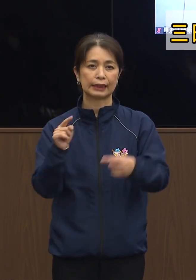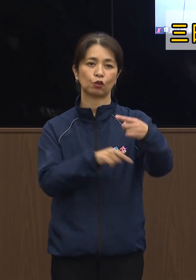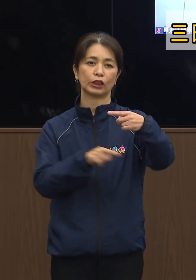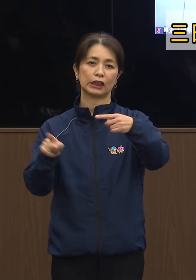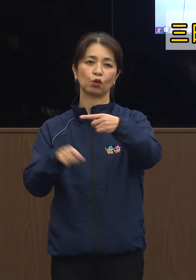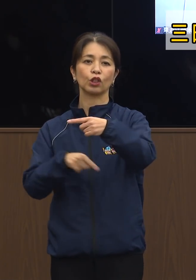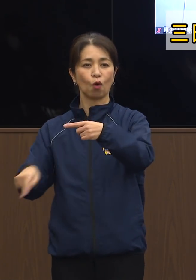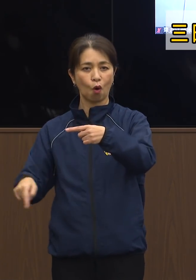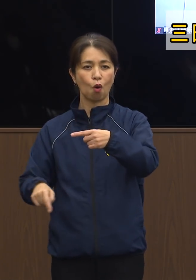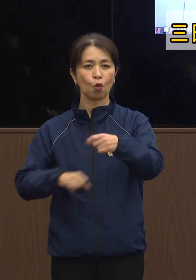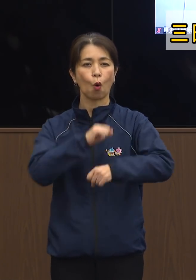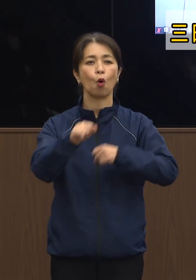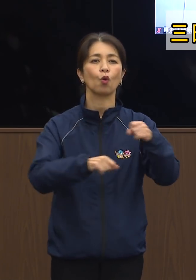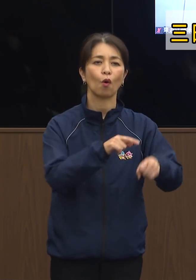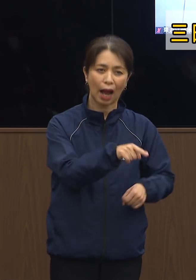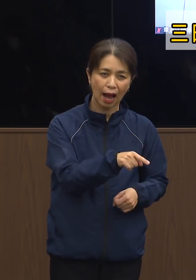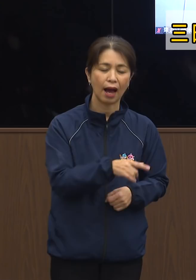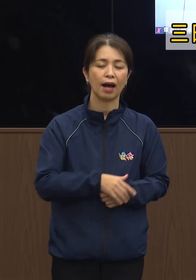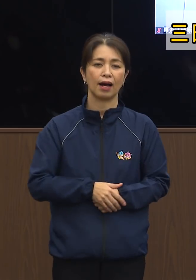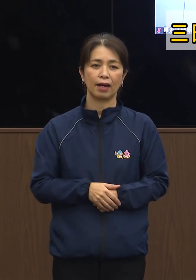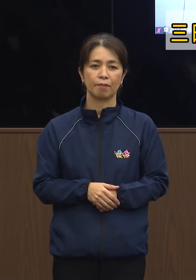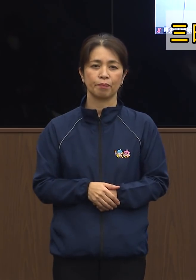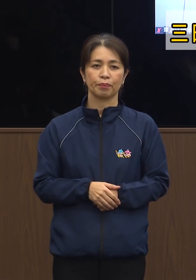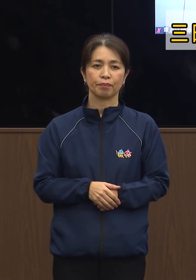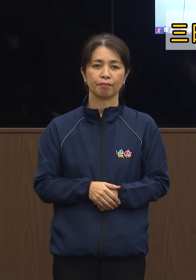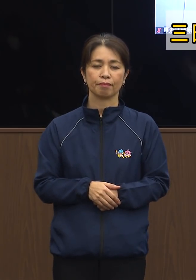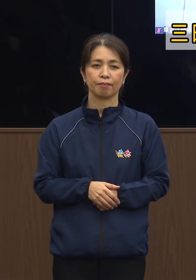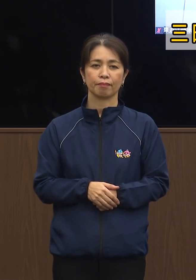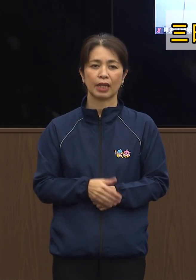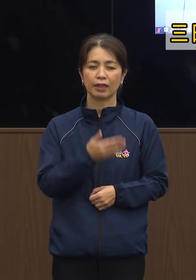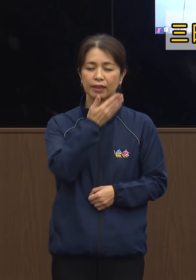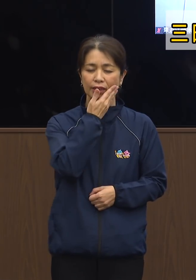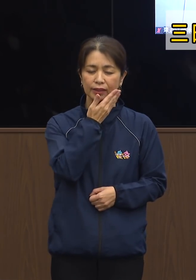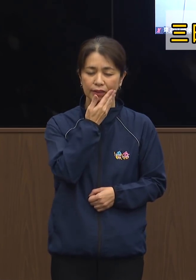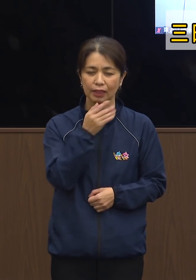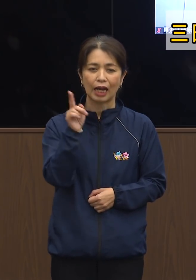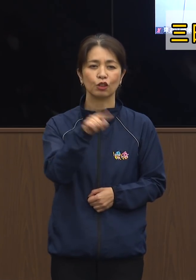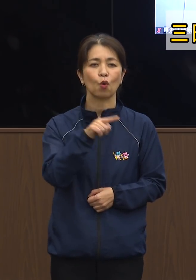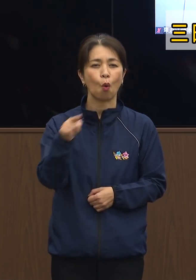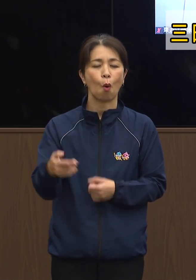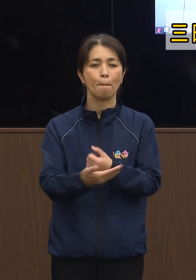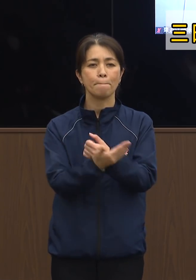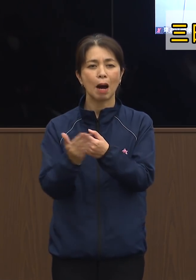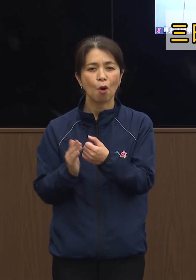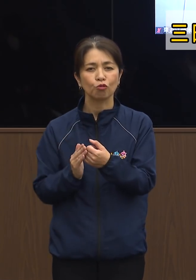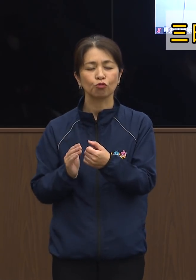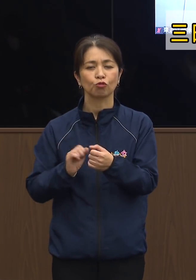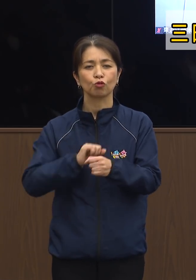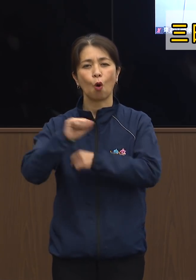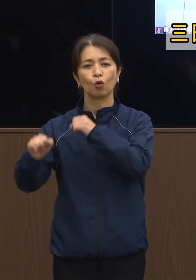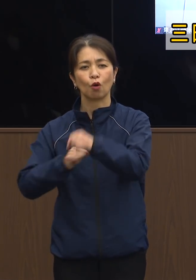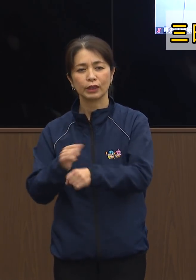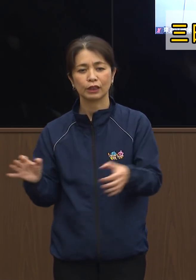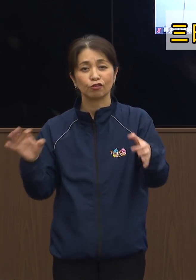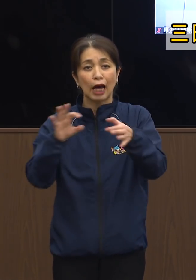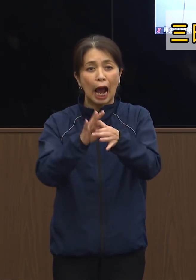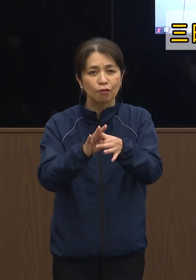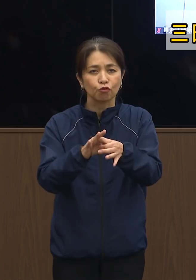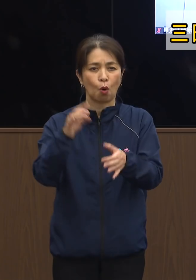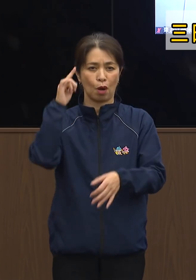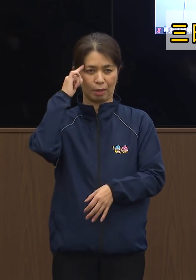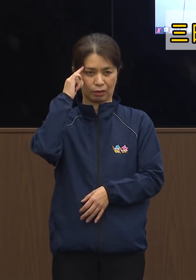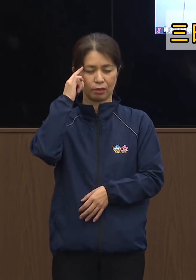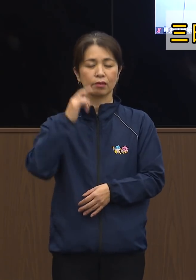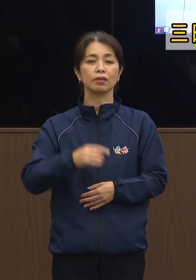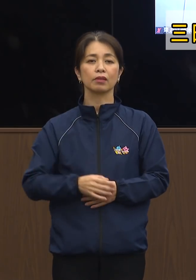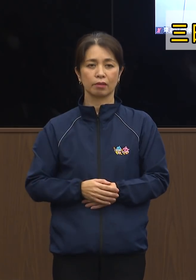動が、そして、大切な人を守る、そういう行動につながりますし、私たち